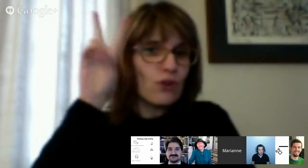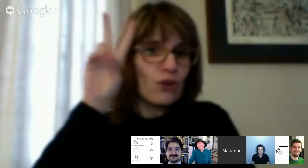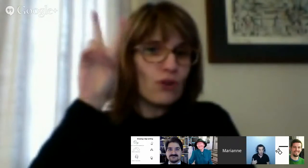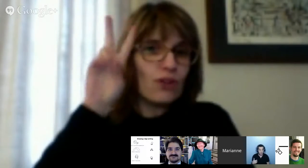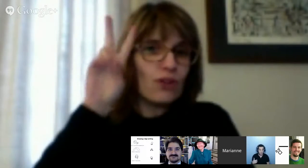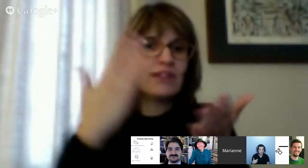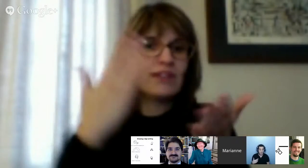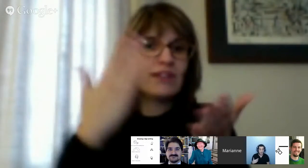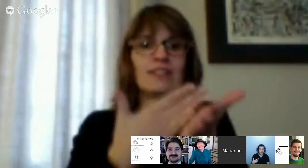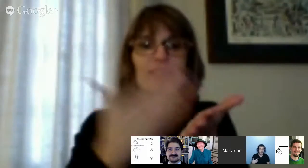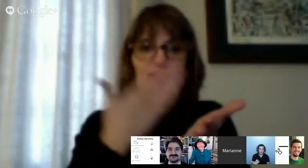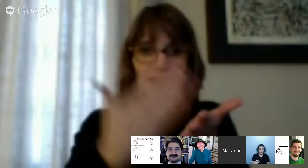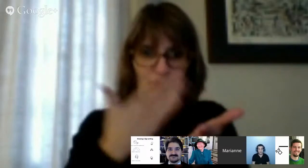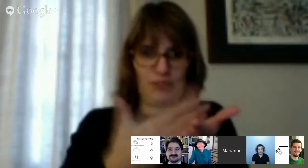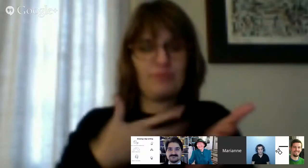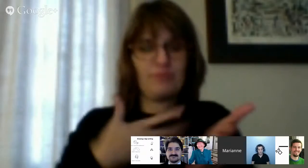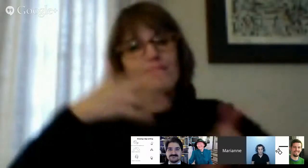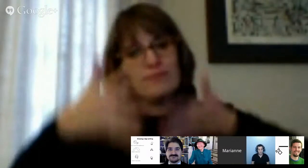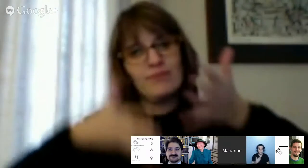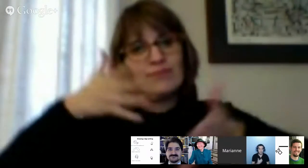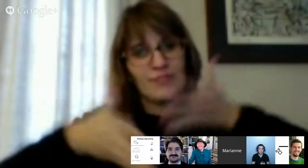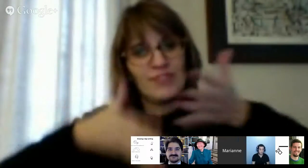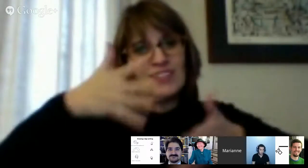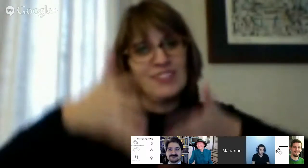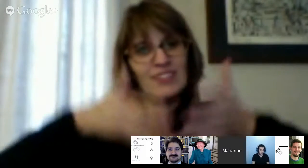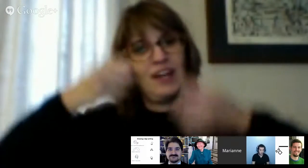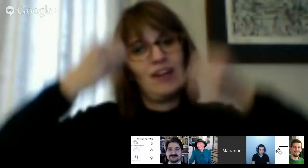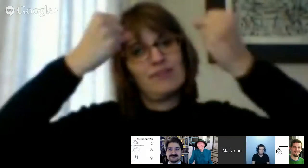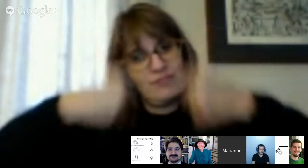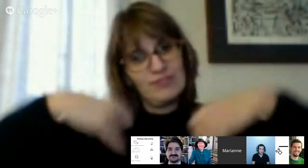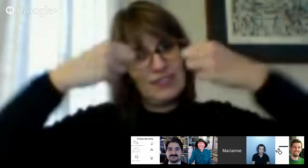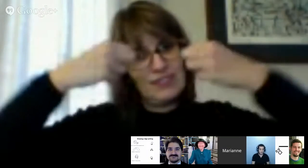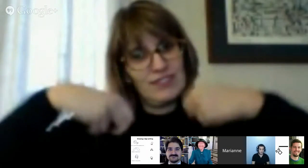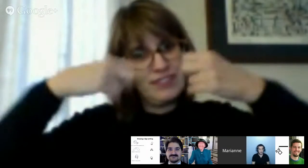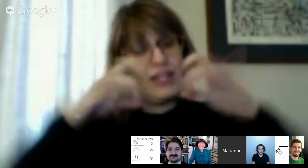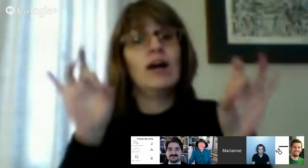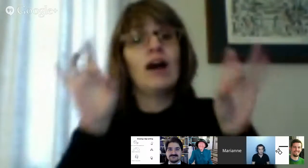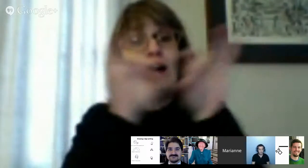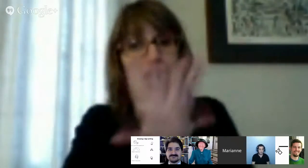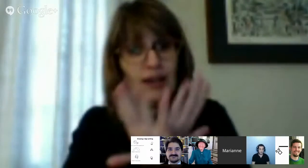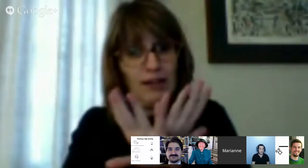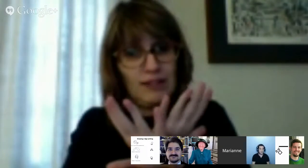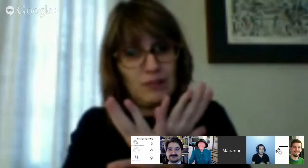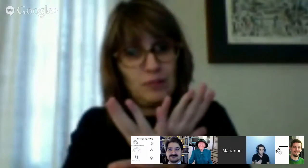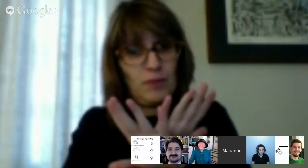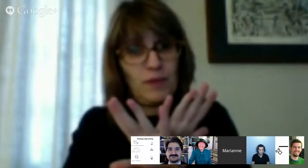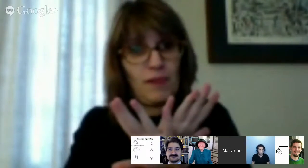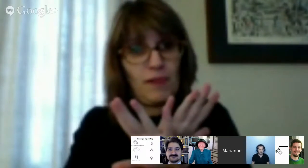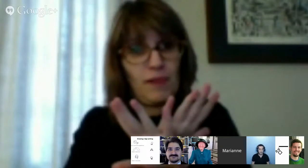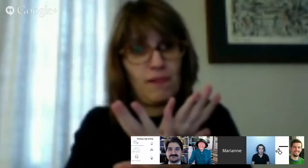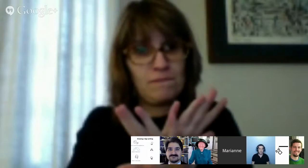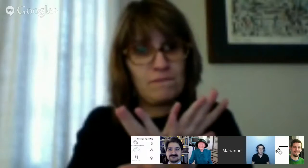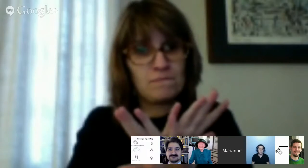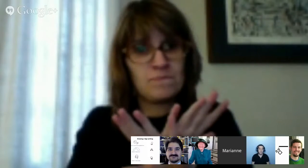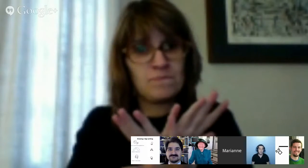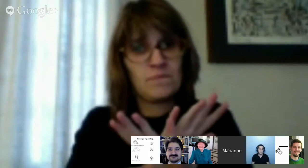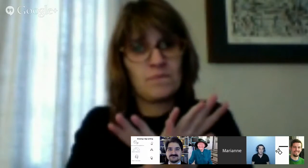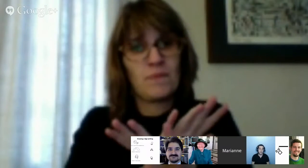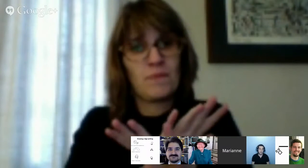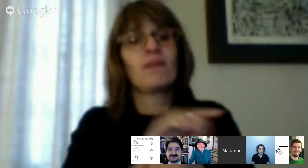Então, a nossa estratégia foi contação de histórias, onde nós sinalizávamos as histórias,